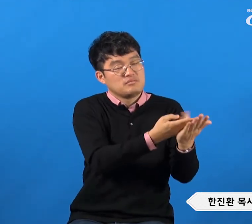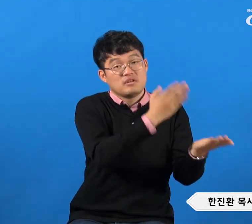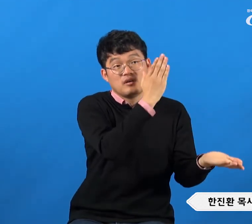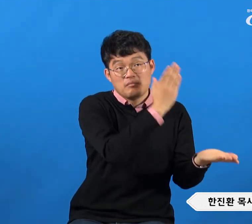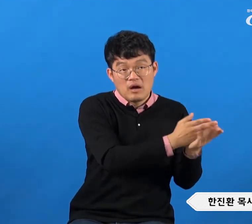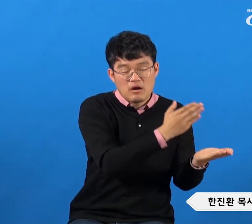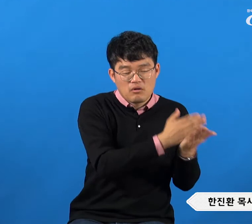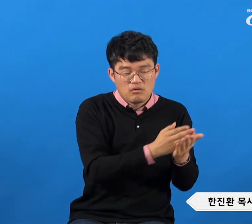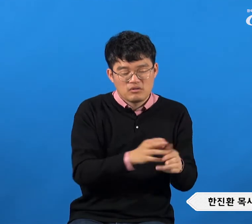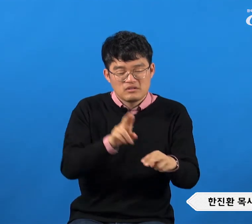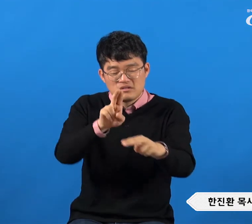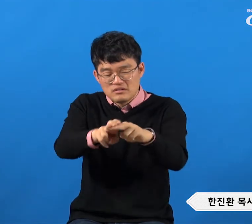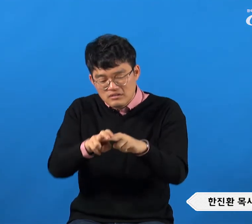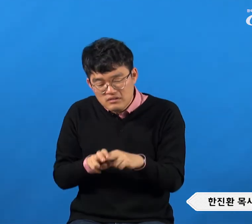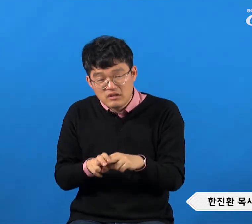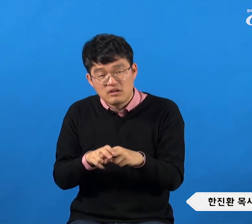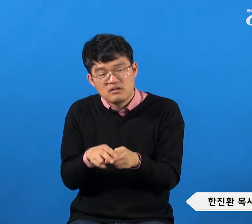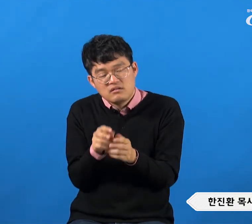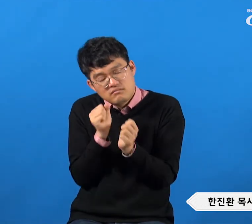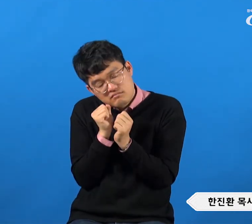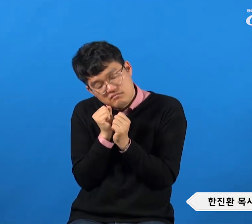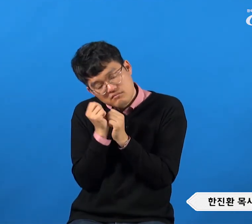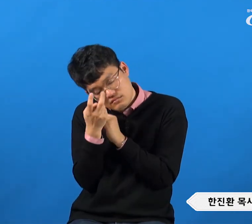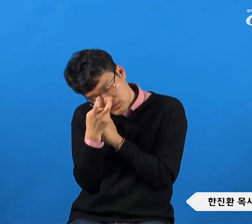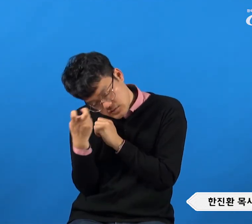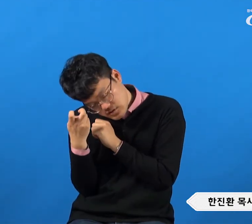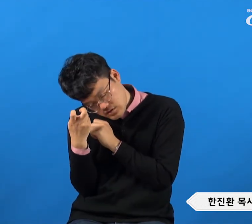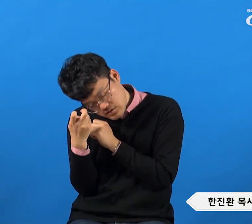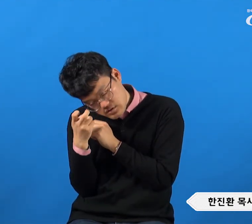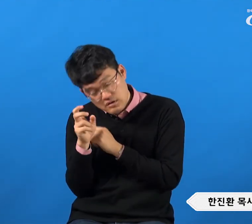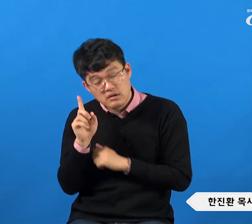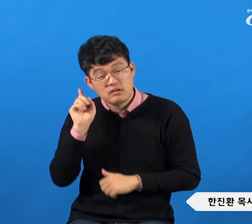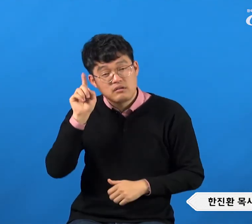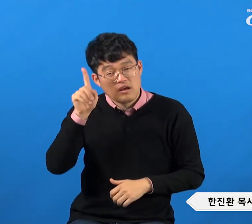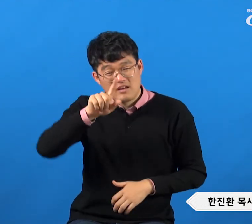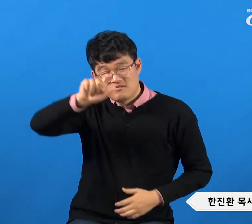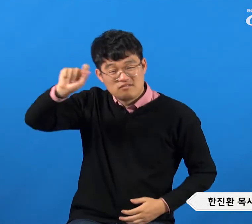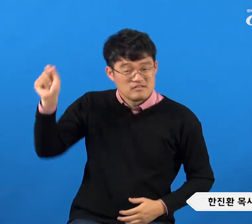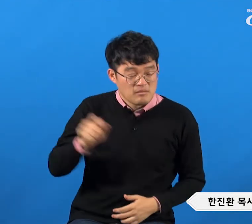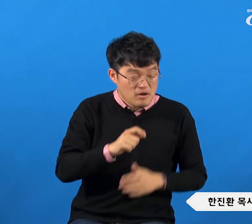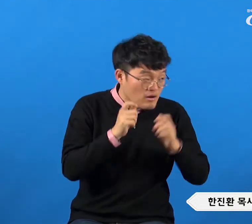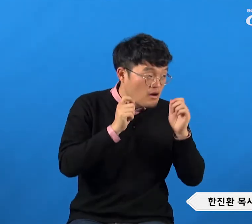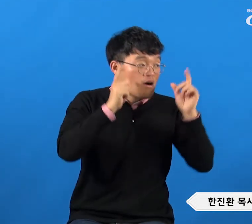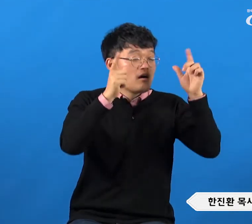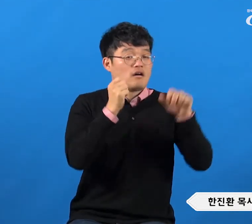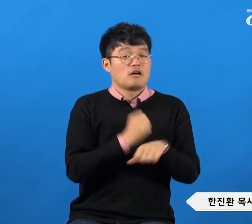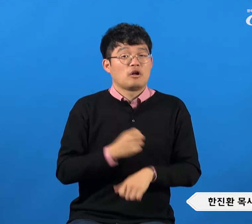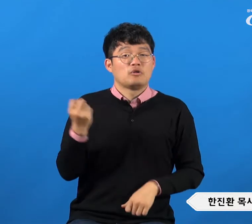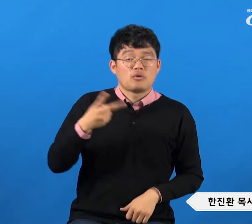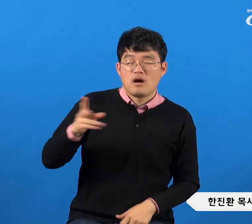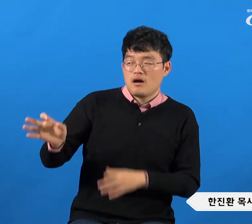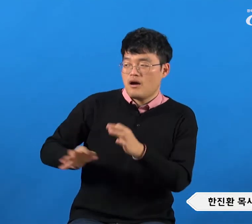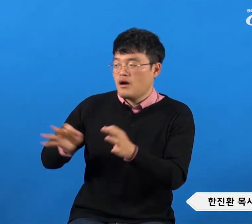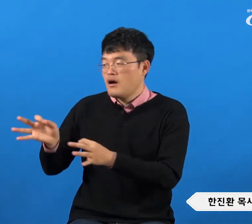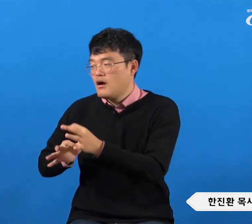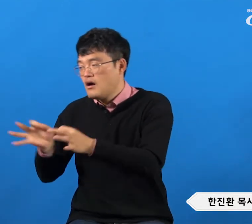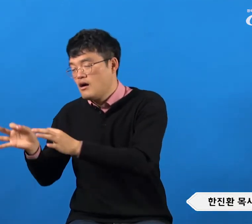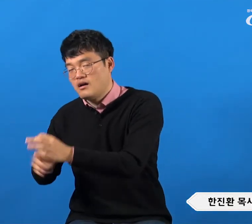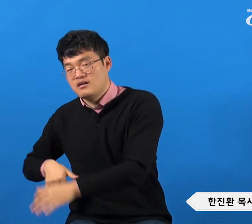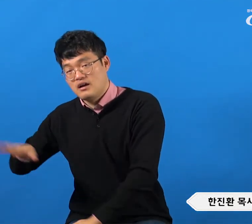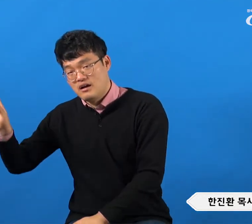놔두고 소파에서 쪼그려 잠이 듭니다. 다음날 또 새벽같이 일어나서 또 장사하러